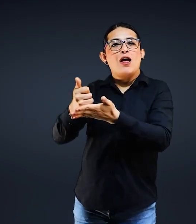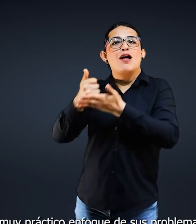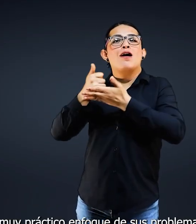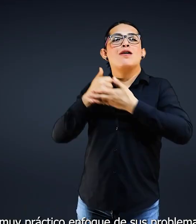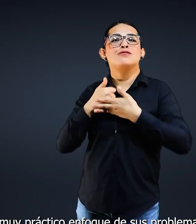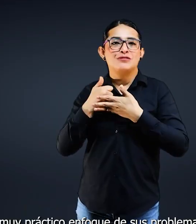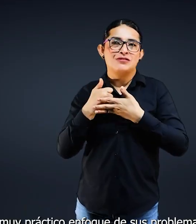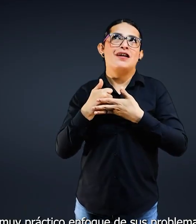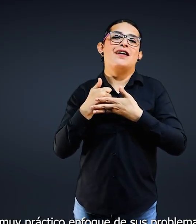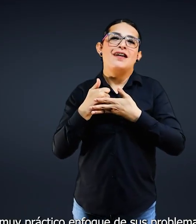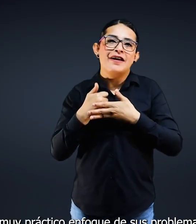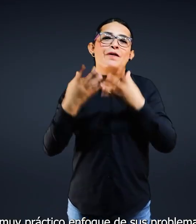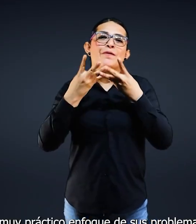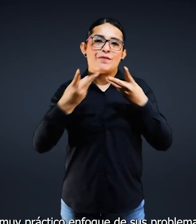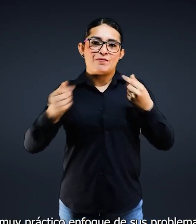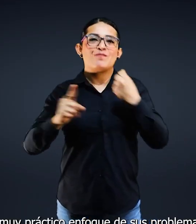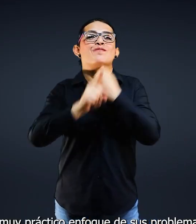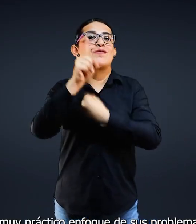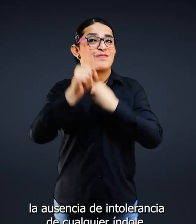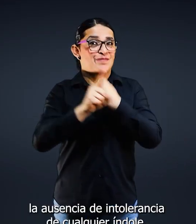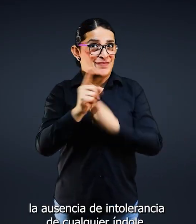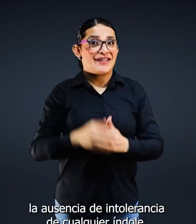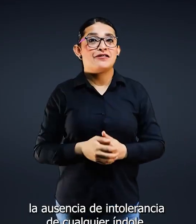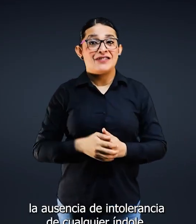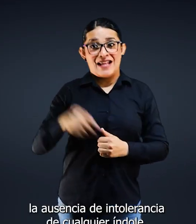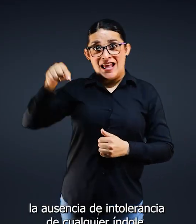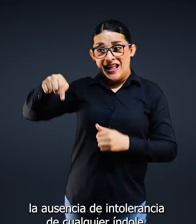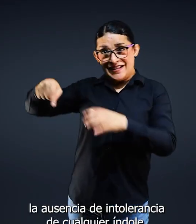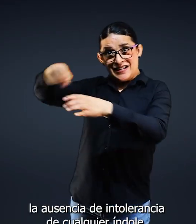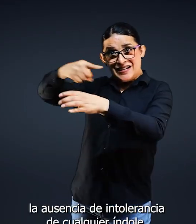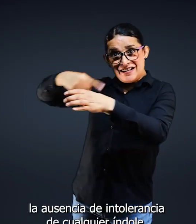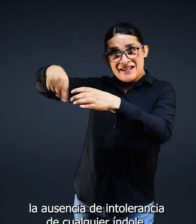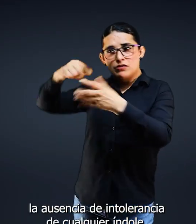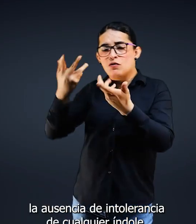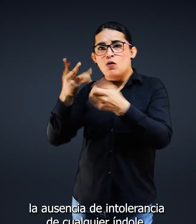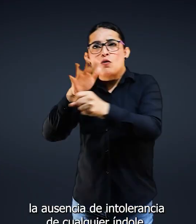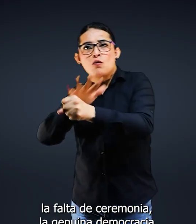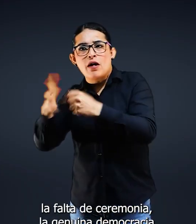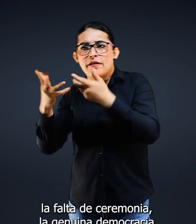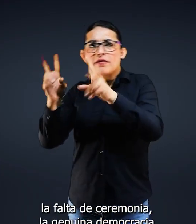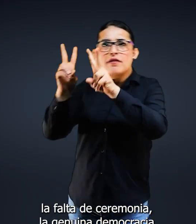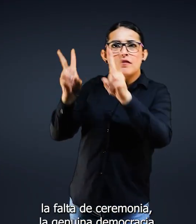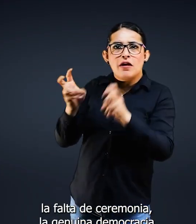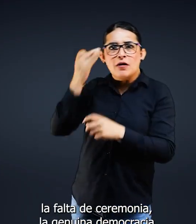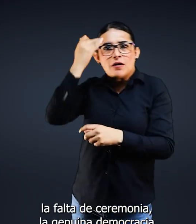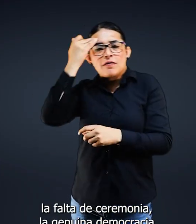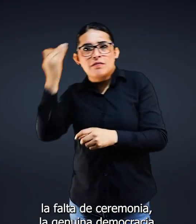El muy práctico enfoque de sus problemas, la ausencia de intolerancia de cualquier índole, la falta de ceremonia,